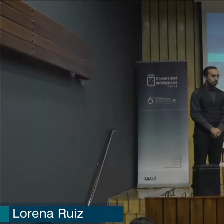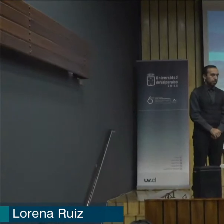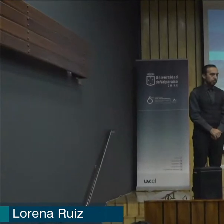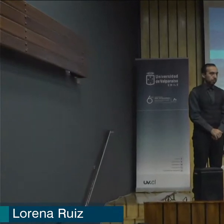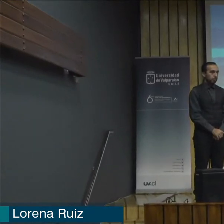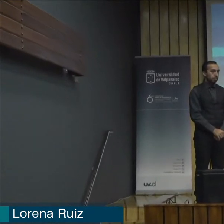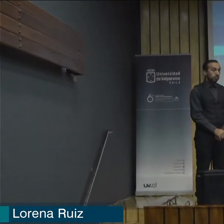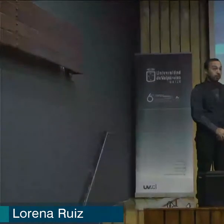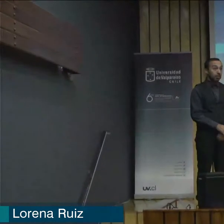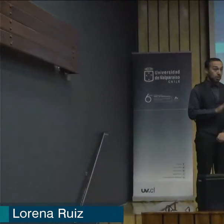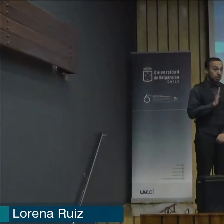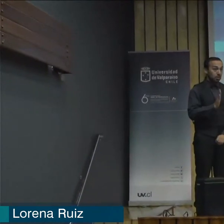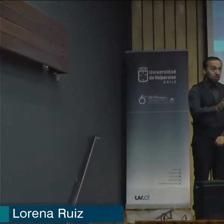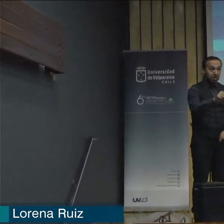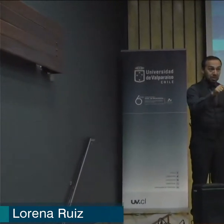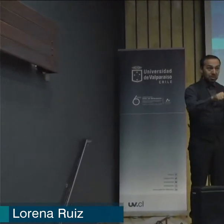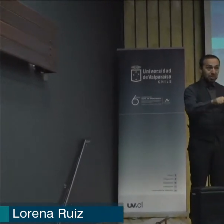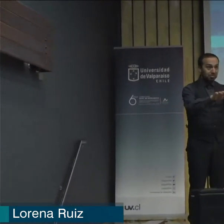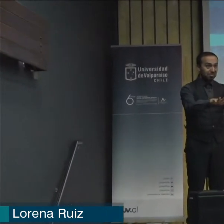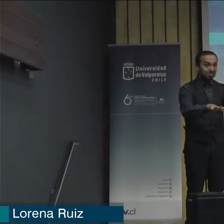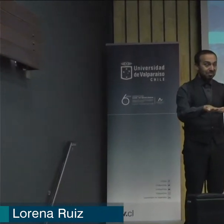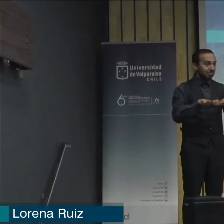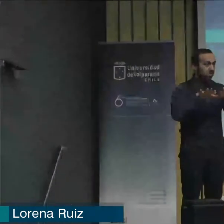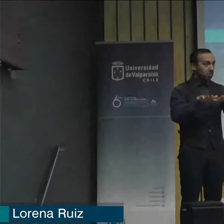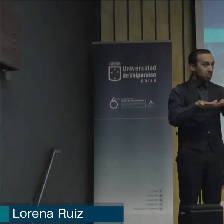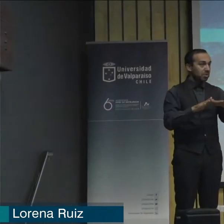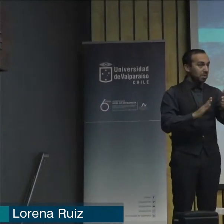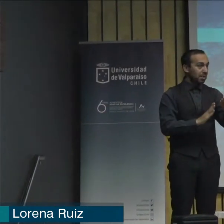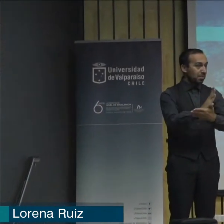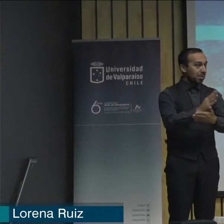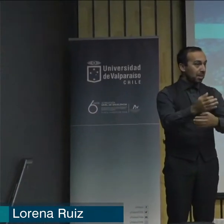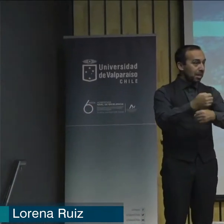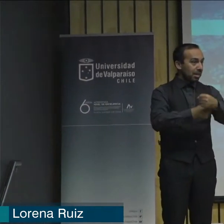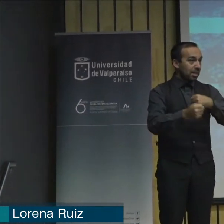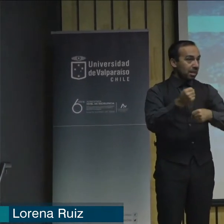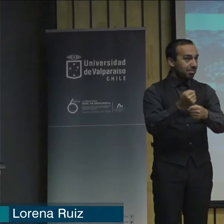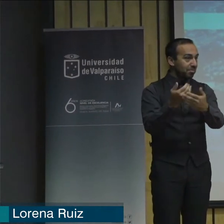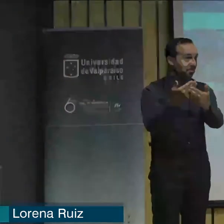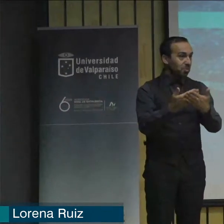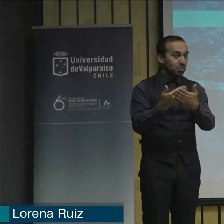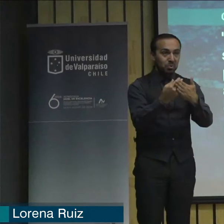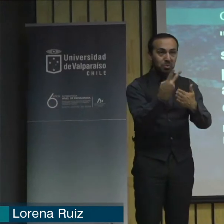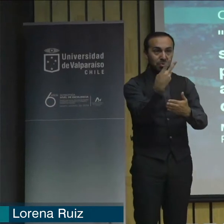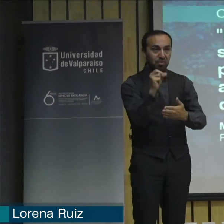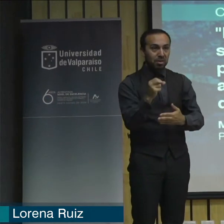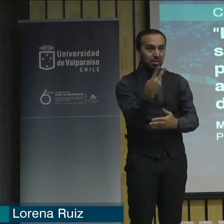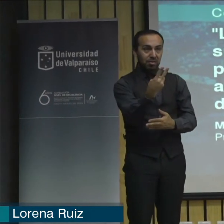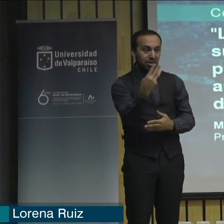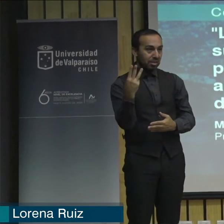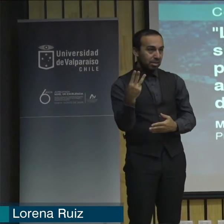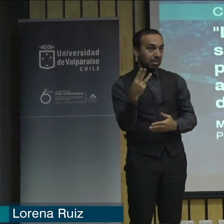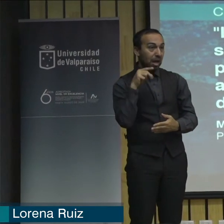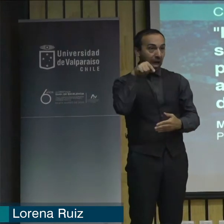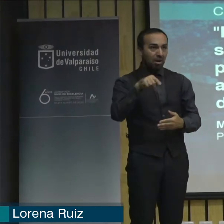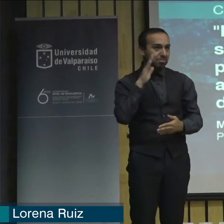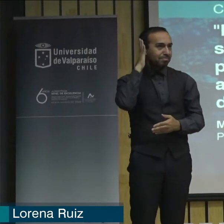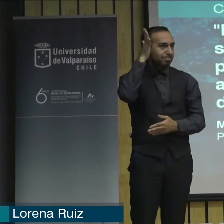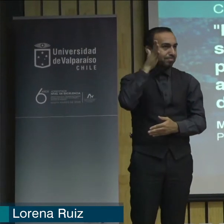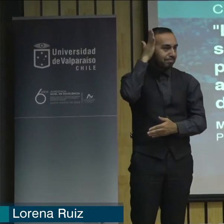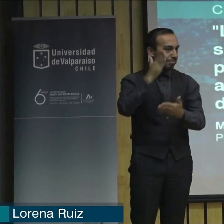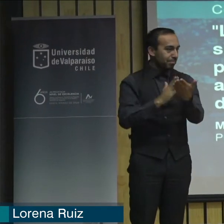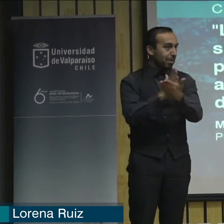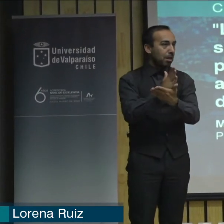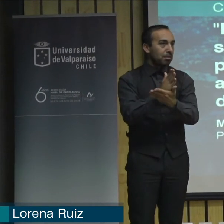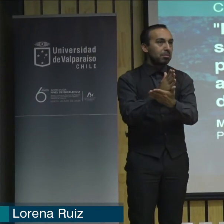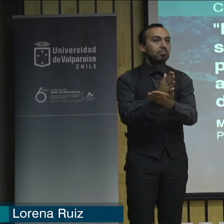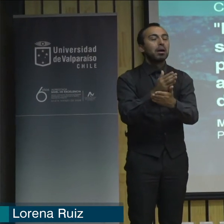prosiguiendo con nuestra ceremonia de inauguración del año académico 2023 continuará ahora la clase magistral Perdón